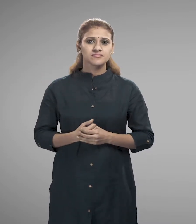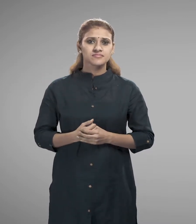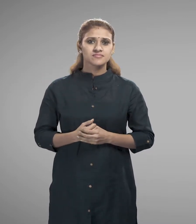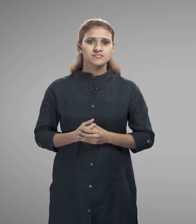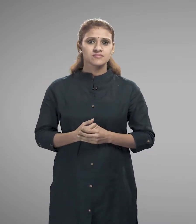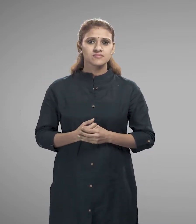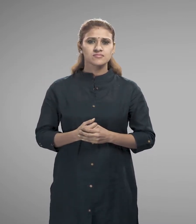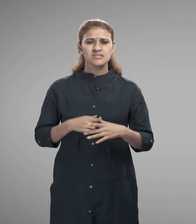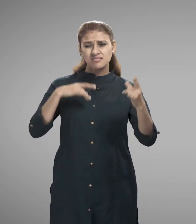चिड़चिड़ापन,